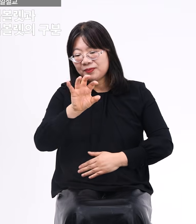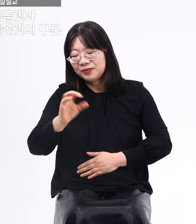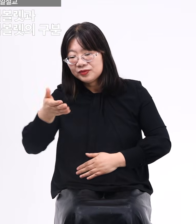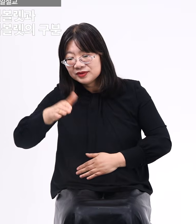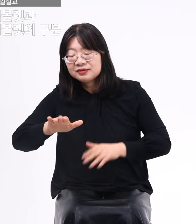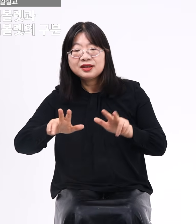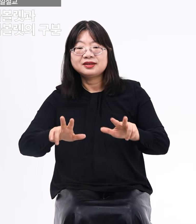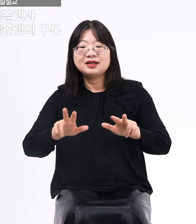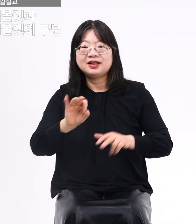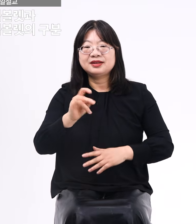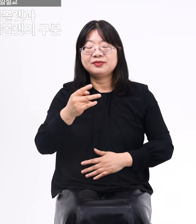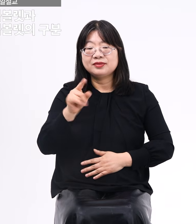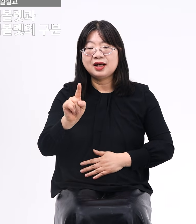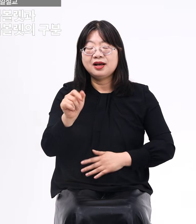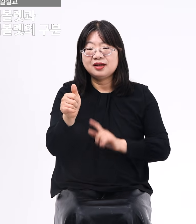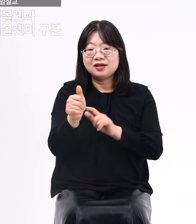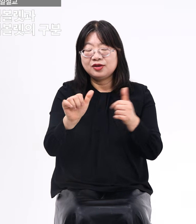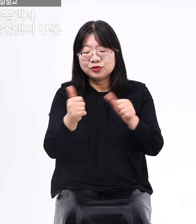이제는 죽음의